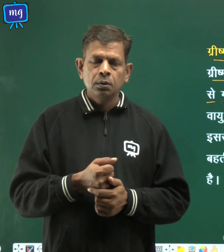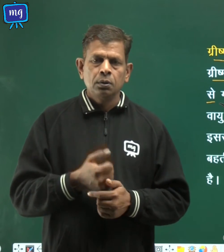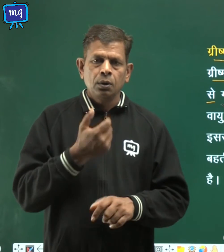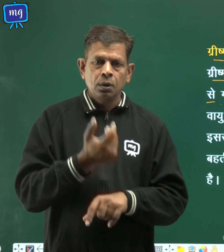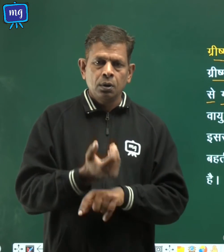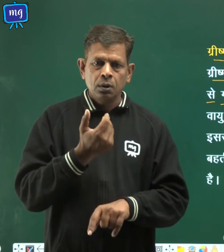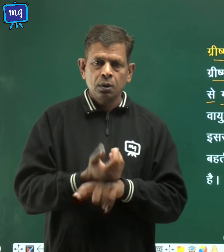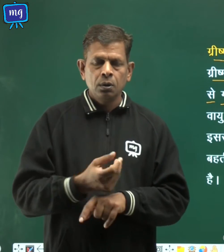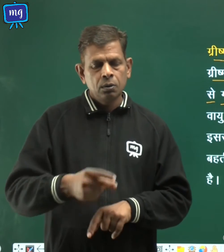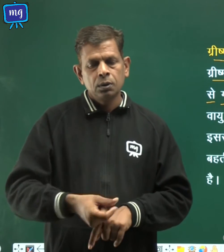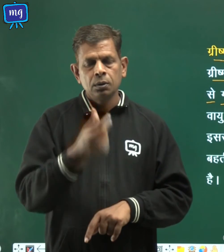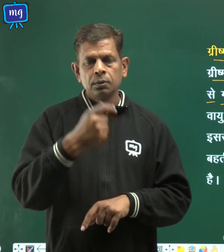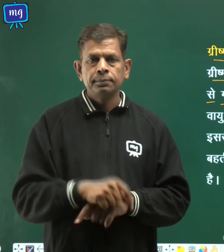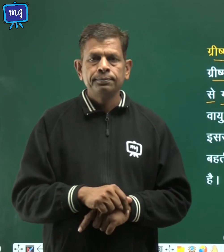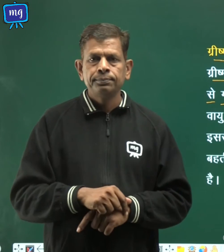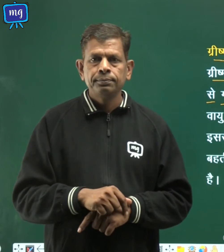गर्म होता है।